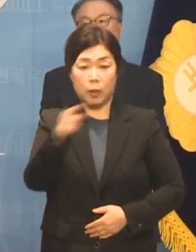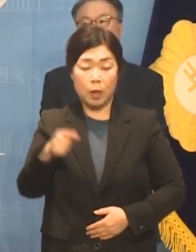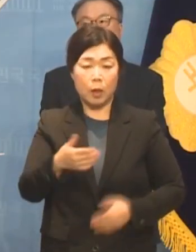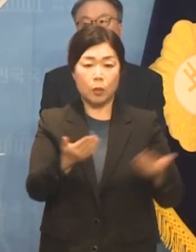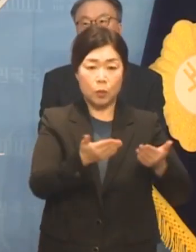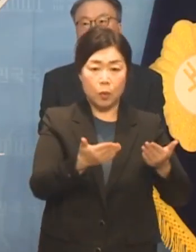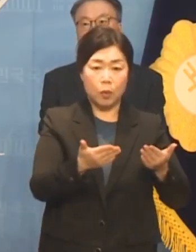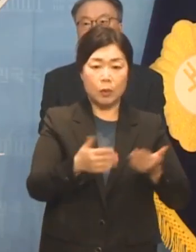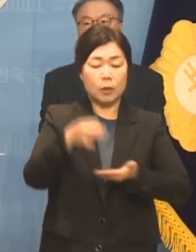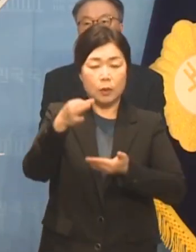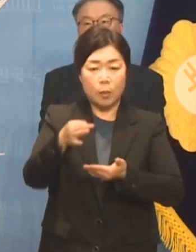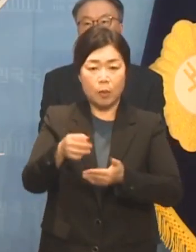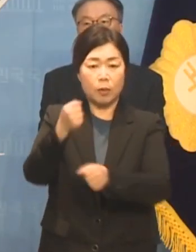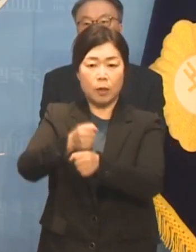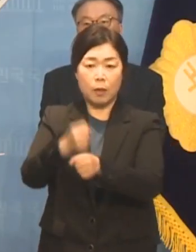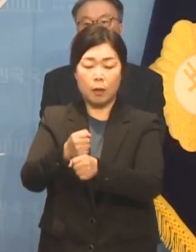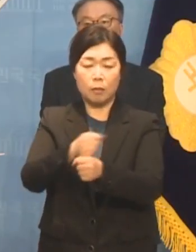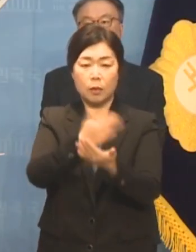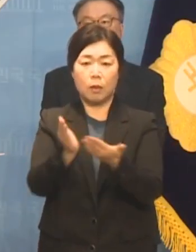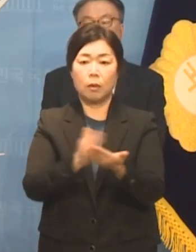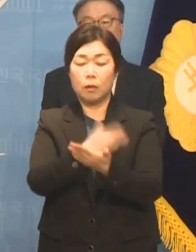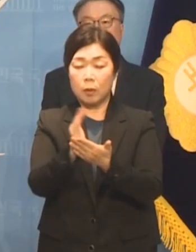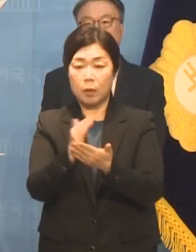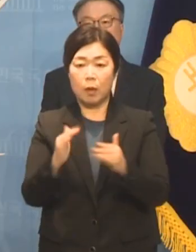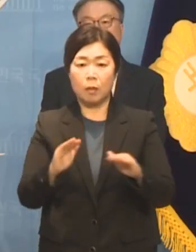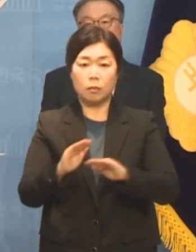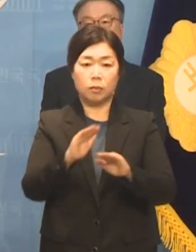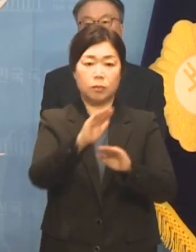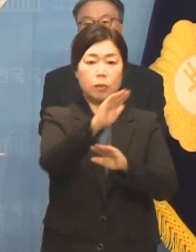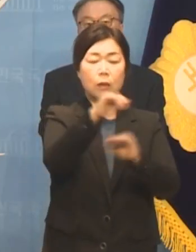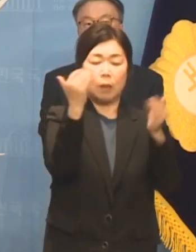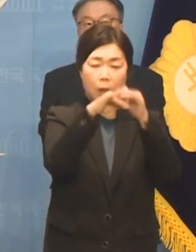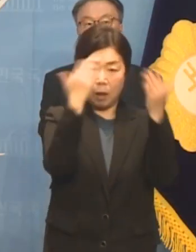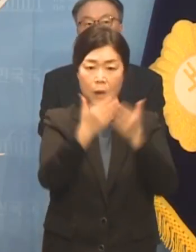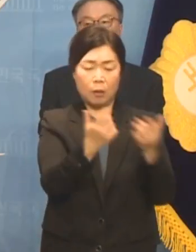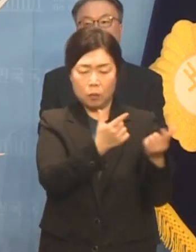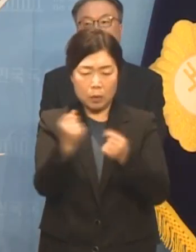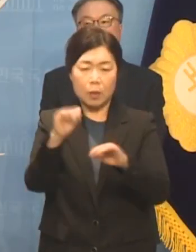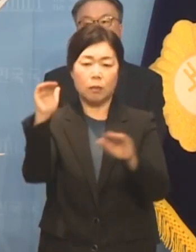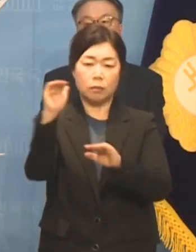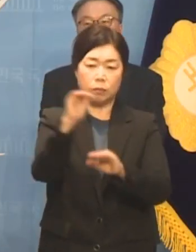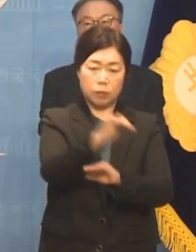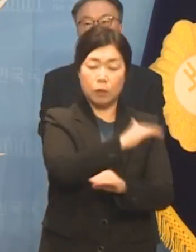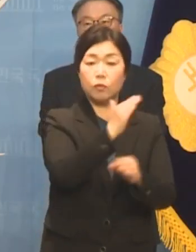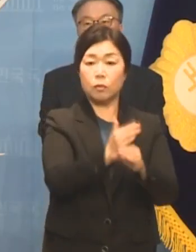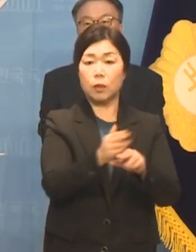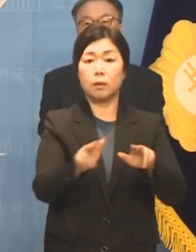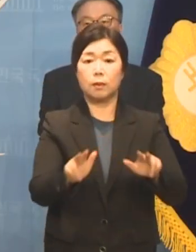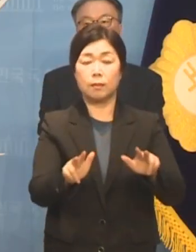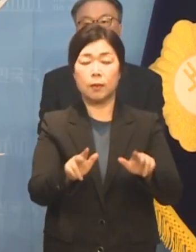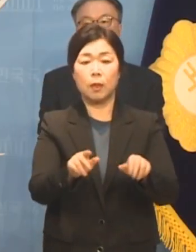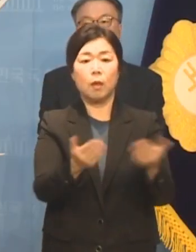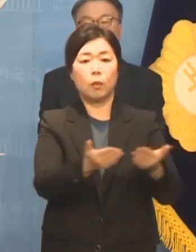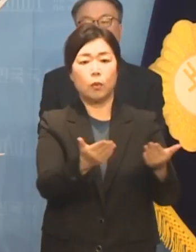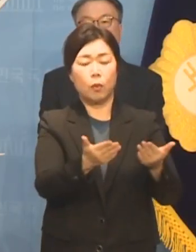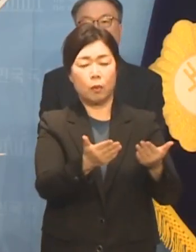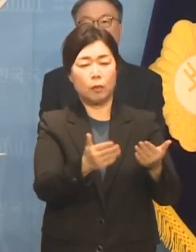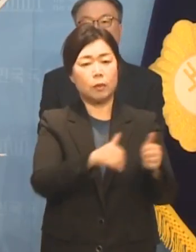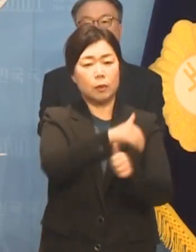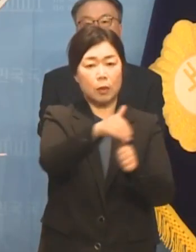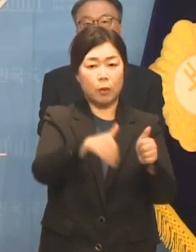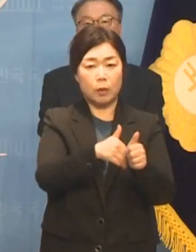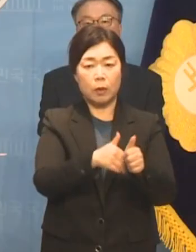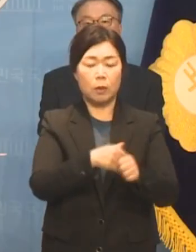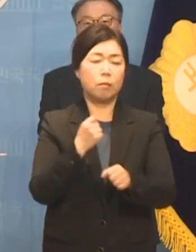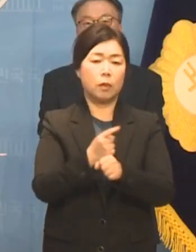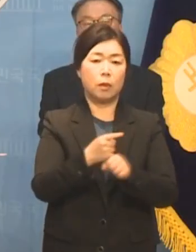노동, 자본, 생산성의 성장 기여도가 모두 낮아지고 있는 가운데 특히 노동의 기여도는